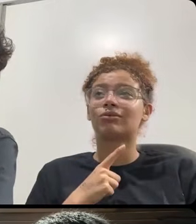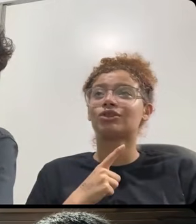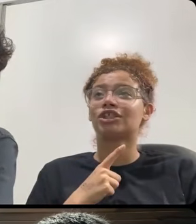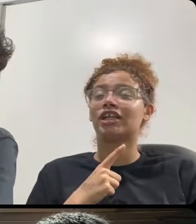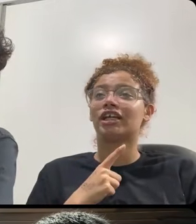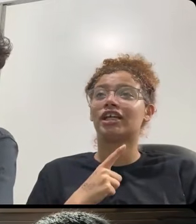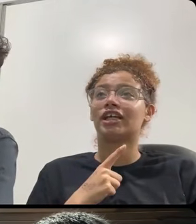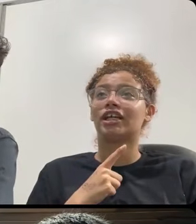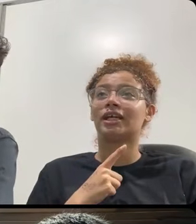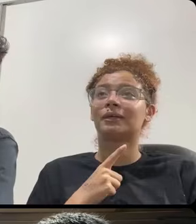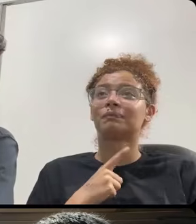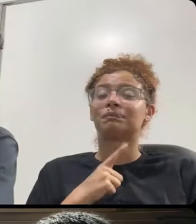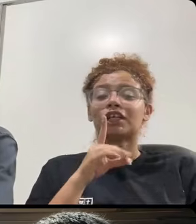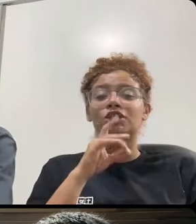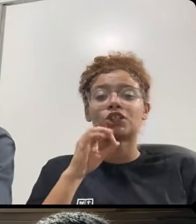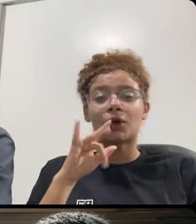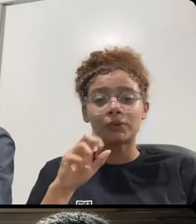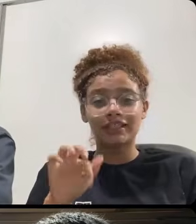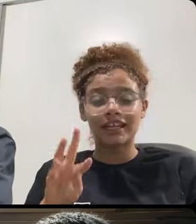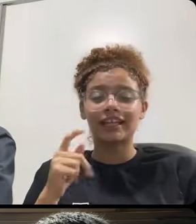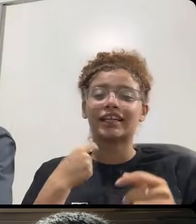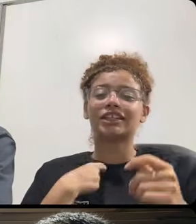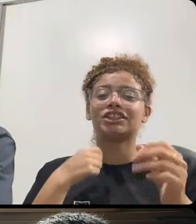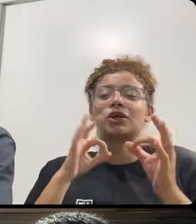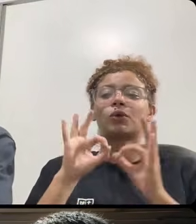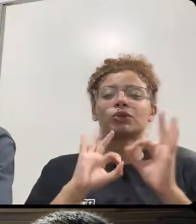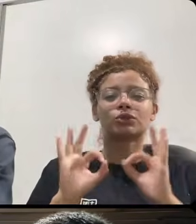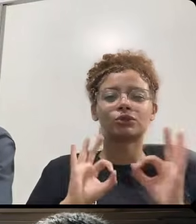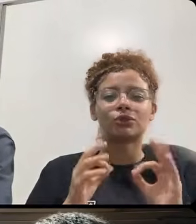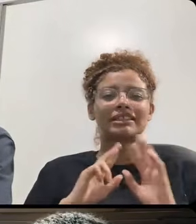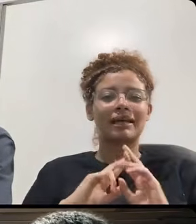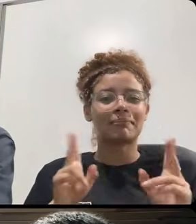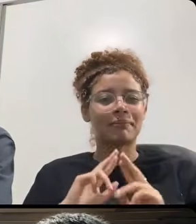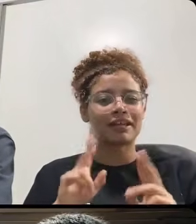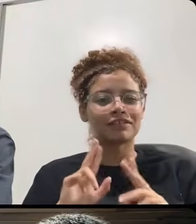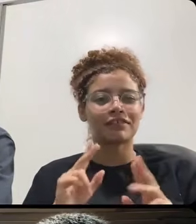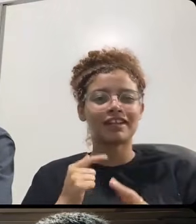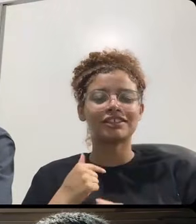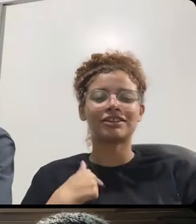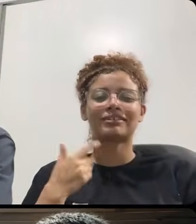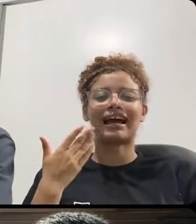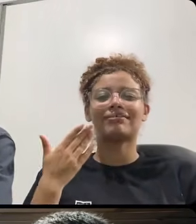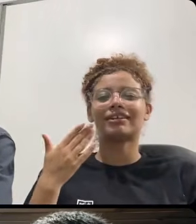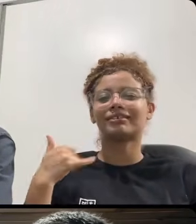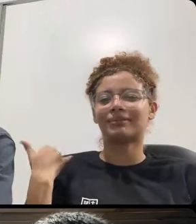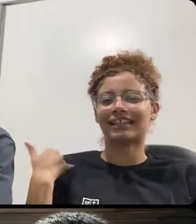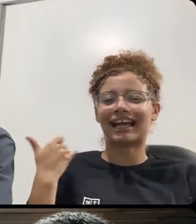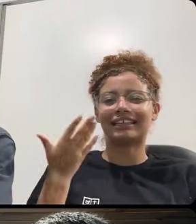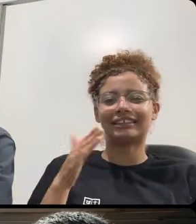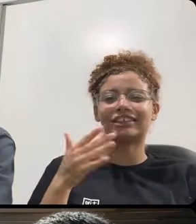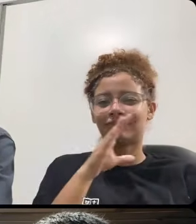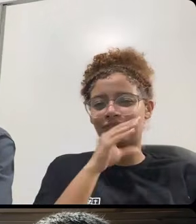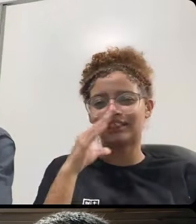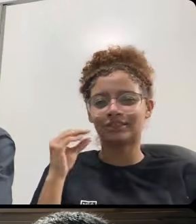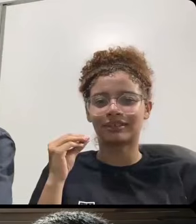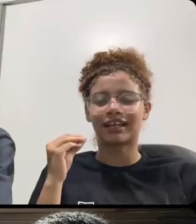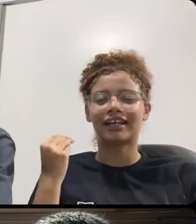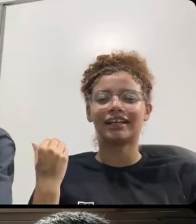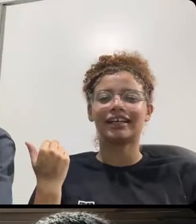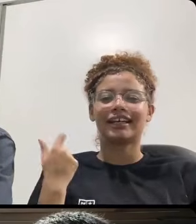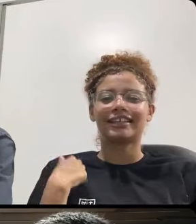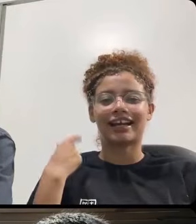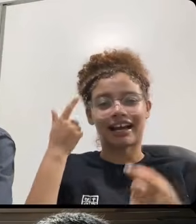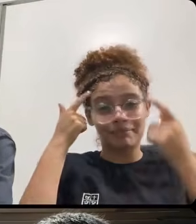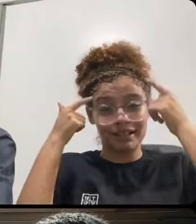em questão de doutrinas, de Nossa, costumes, é bem diferente. Eu é tava diferente, atrás, verdade. difícil,